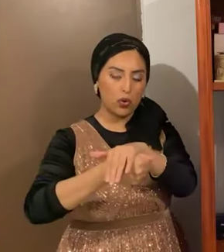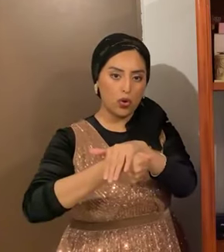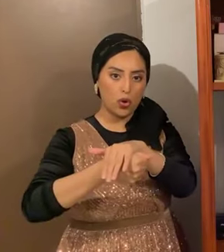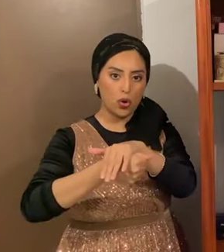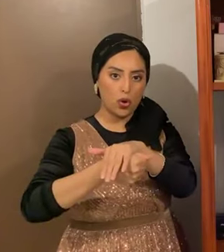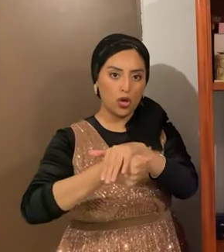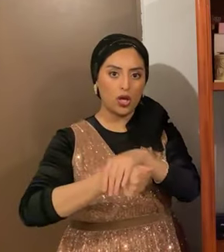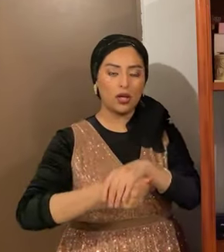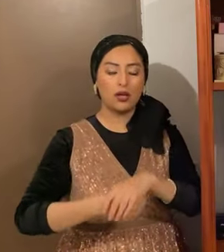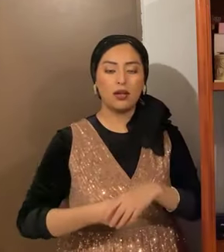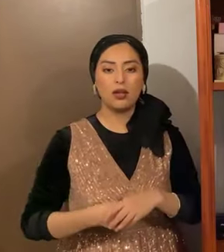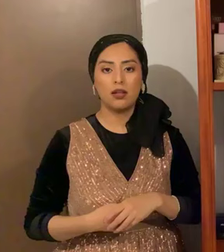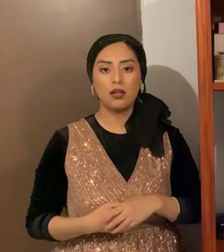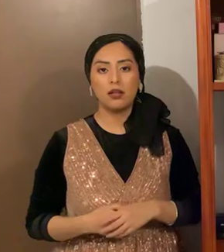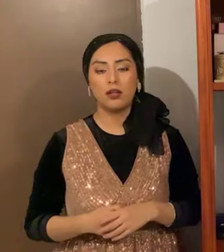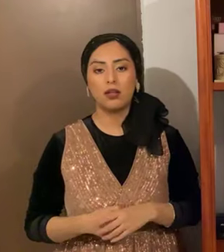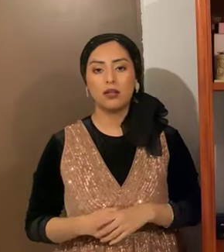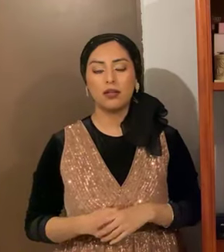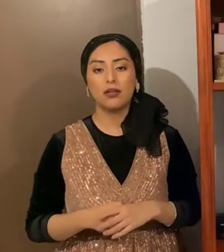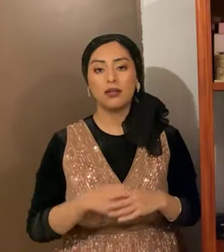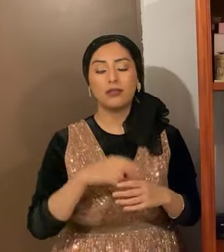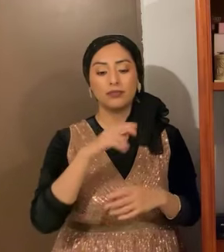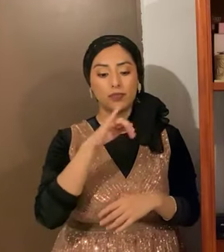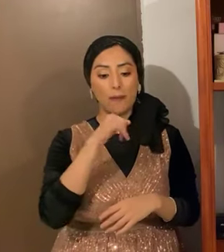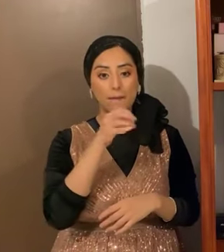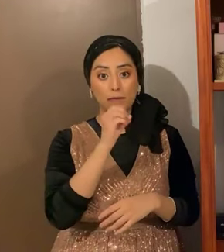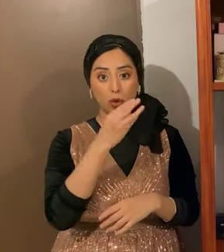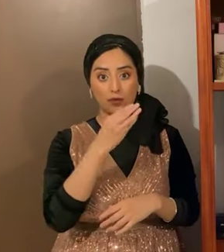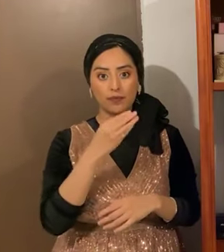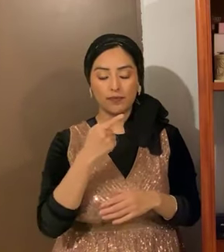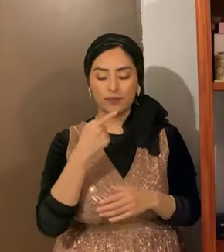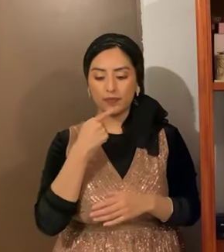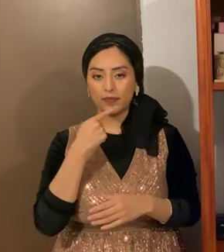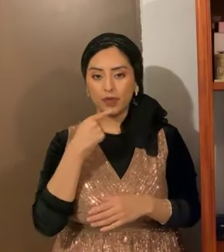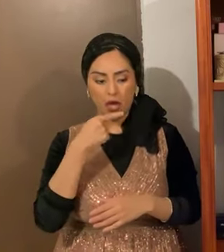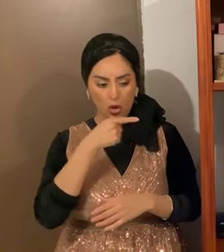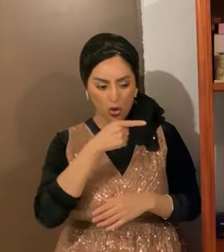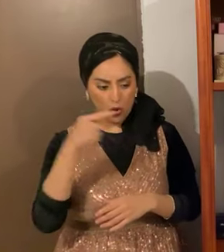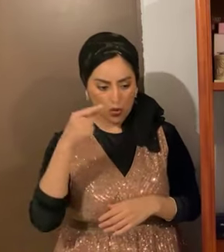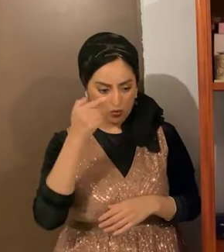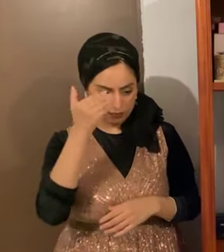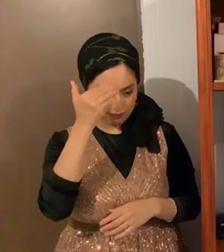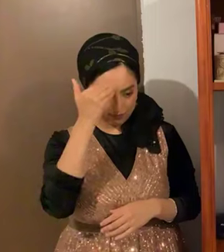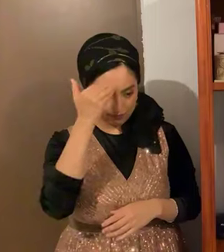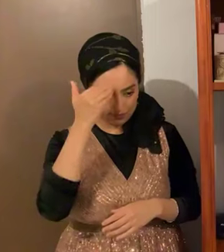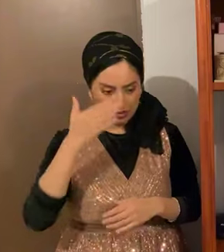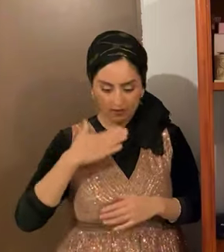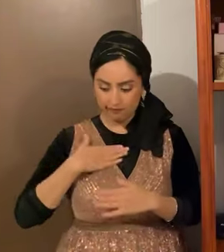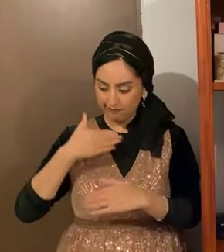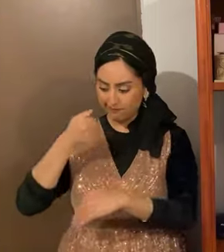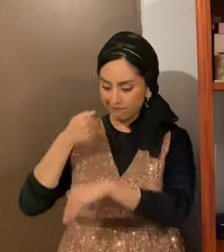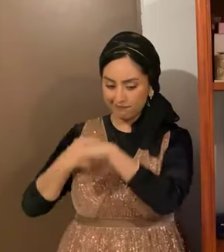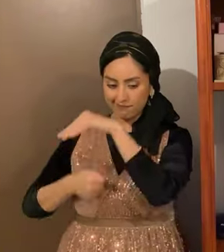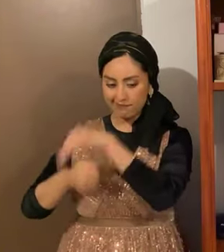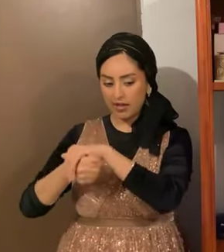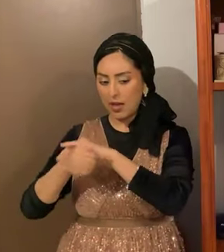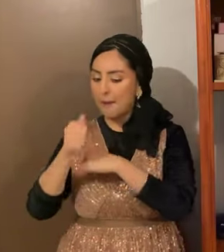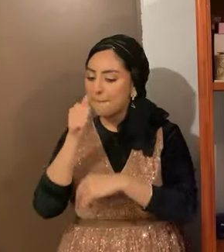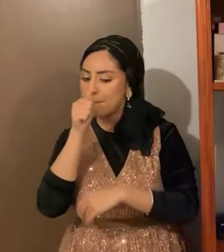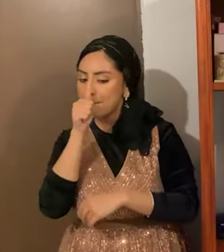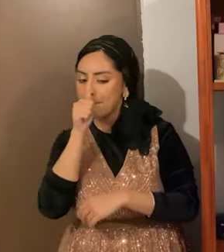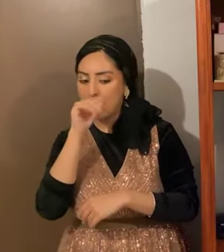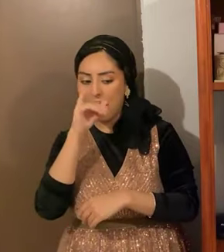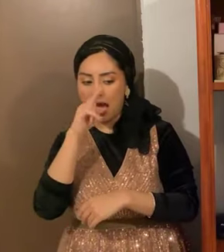superpatógenos. Es decir, en el libro de Job dice, ¿sabes tú lo que tengo yo escondido debajo del hielo? Le dice a